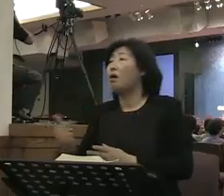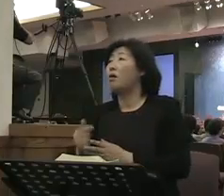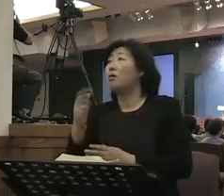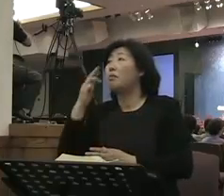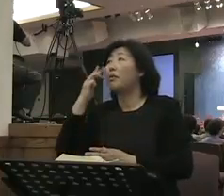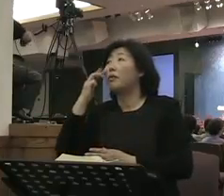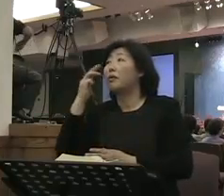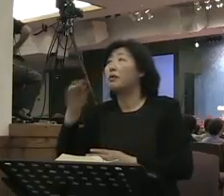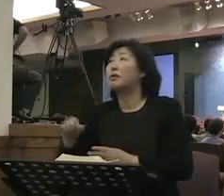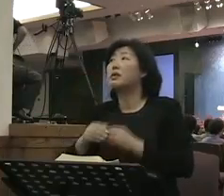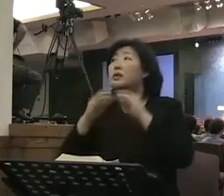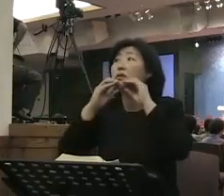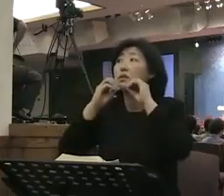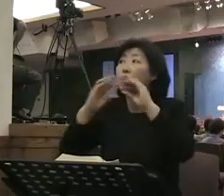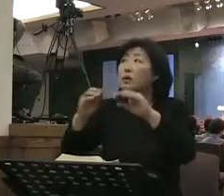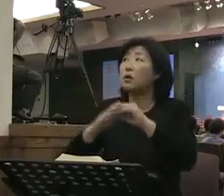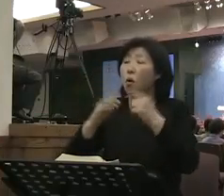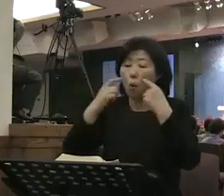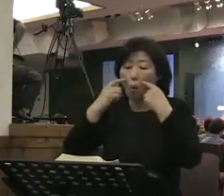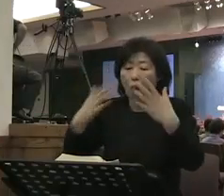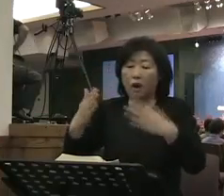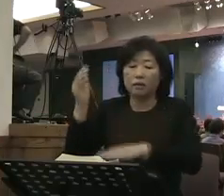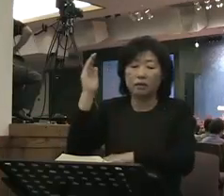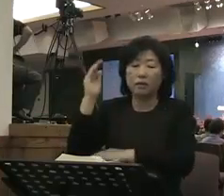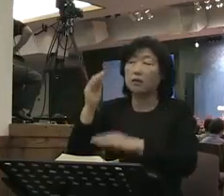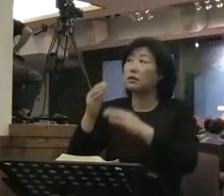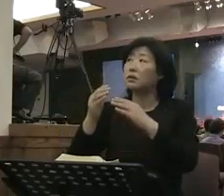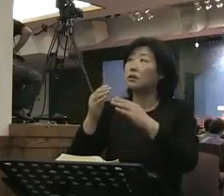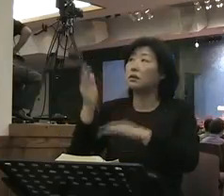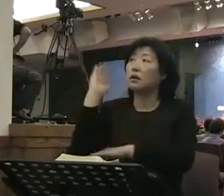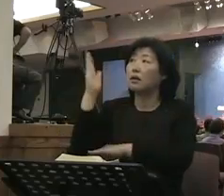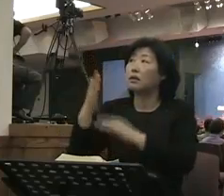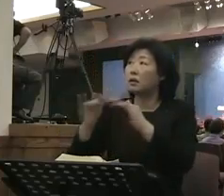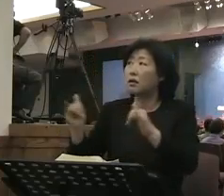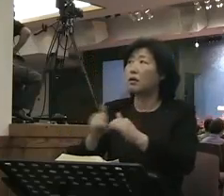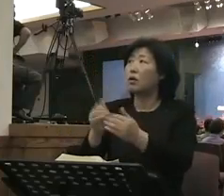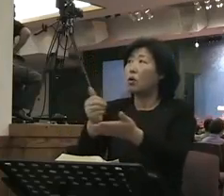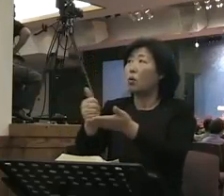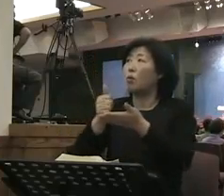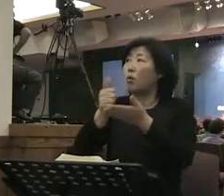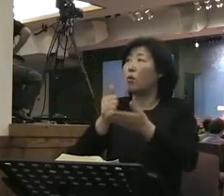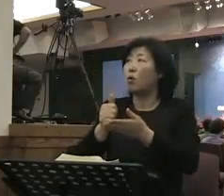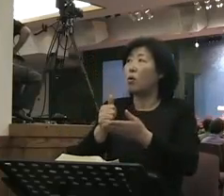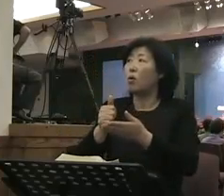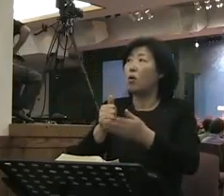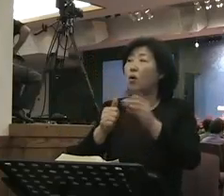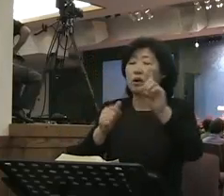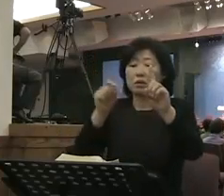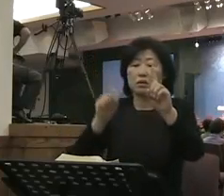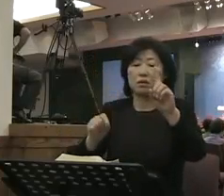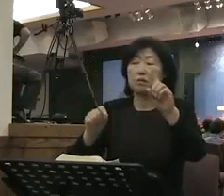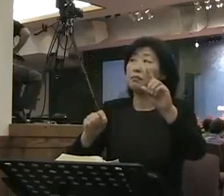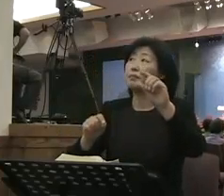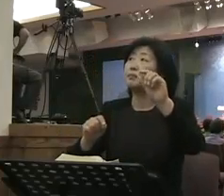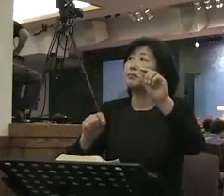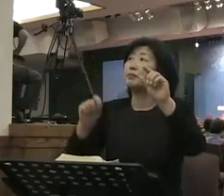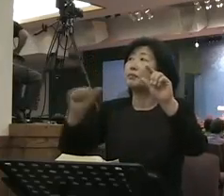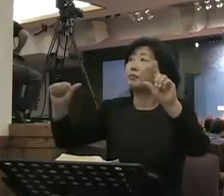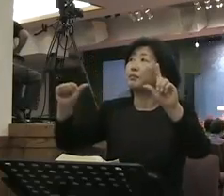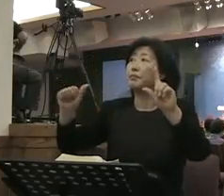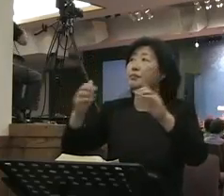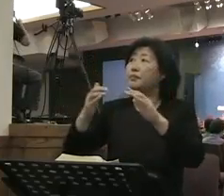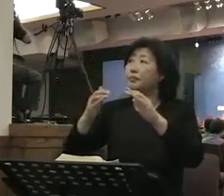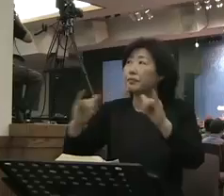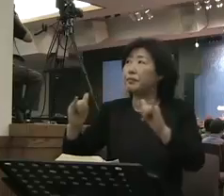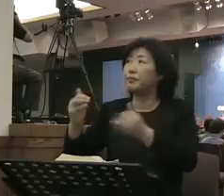미국에서 선교에 대한 확실한 강사진을 모시고 또한 1.5세 1세들의 강사진을 모시고 우리가 하루 동안